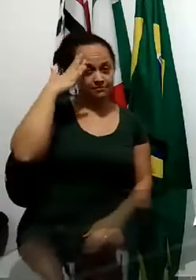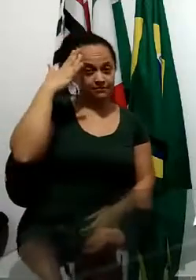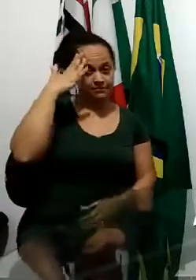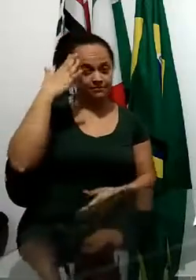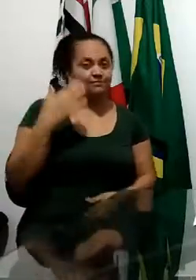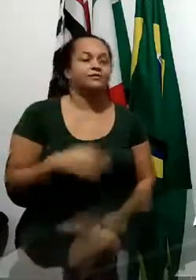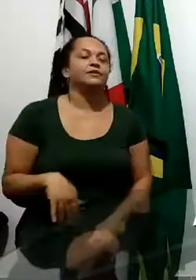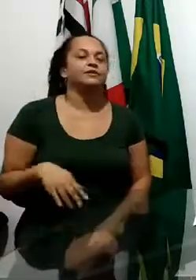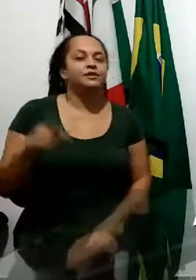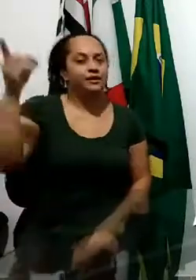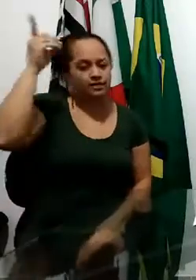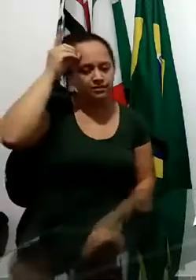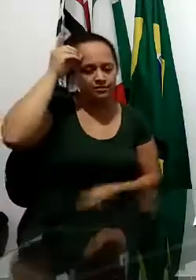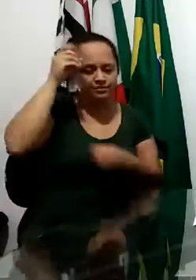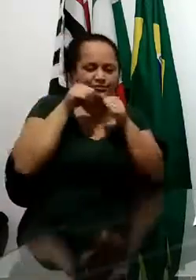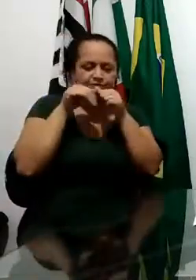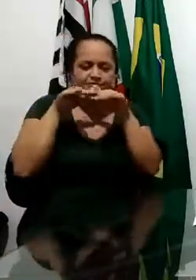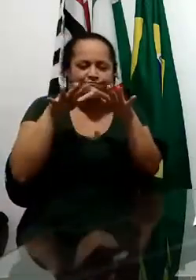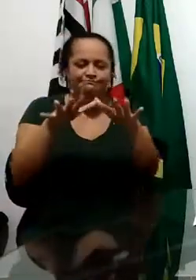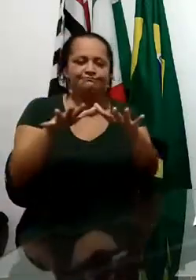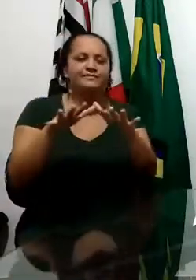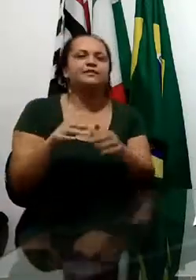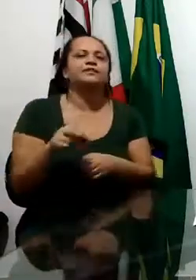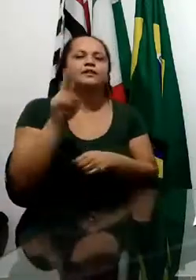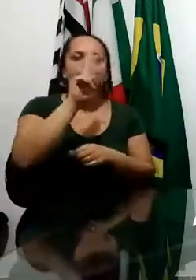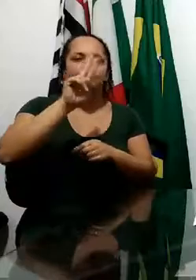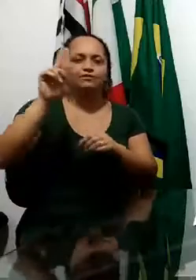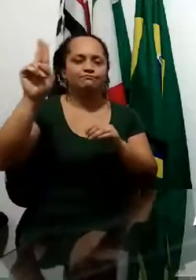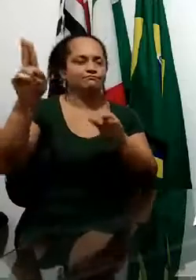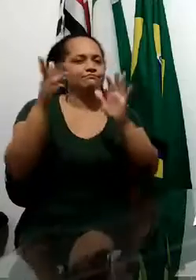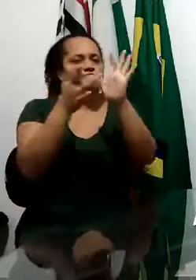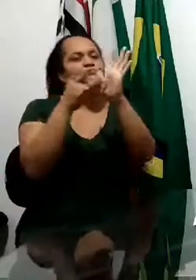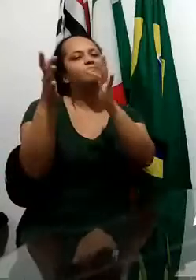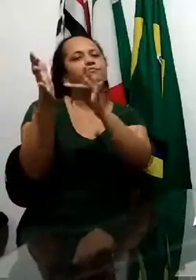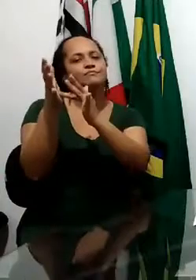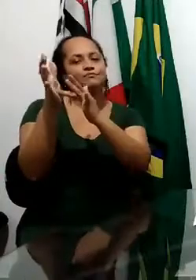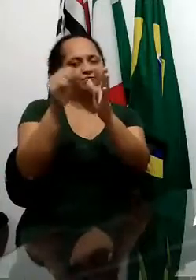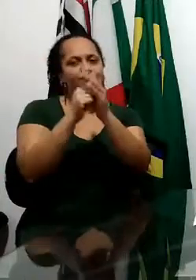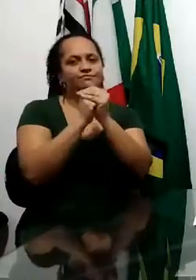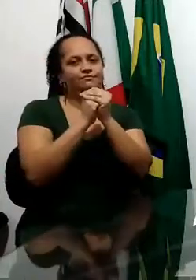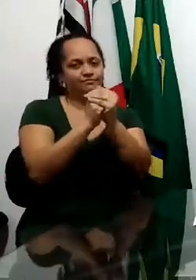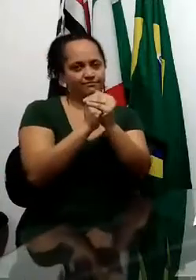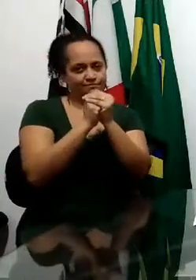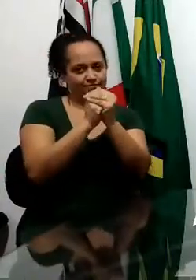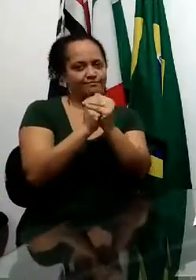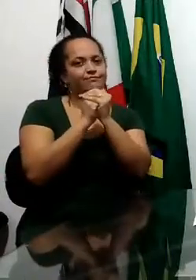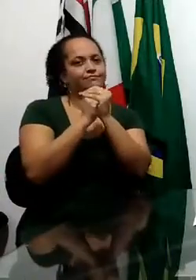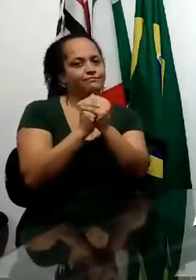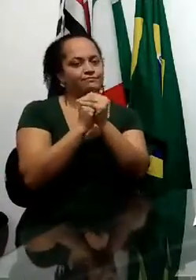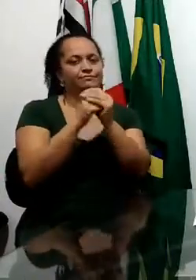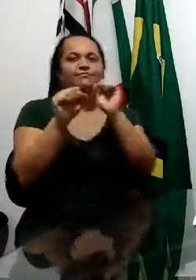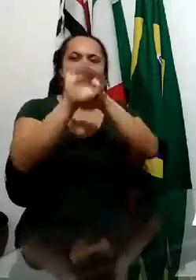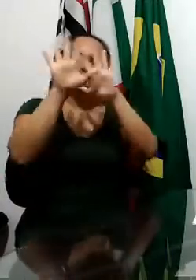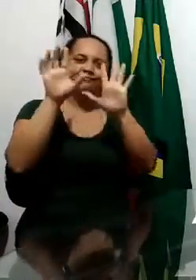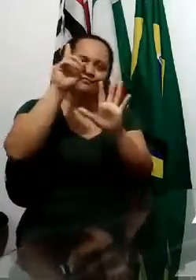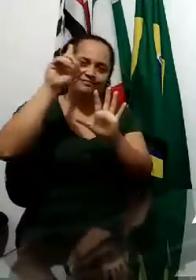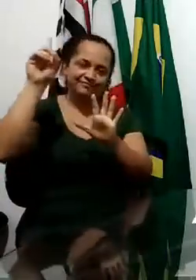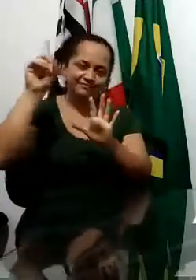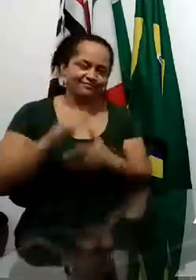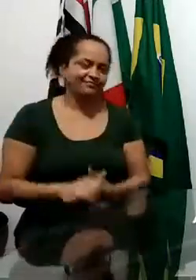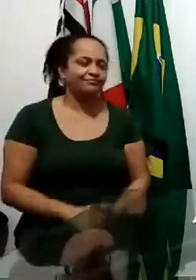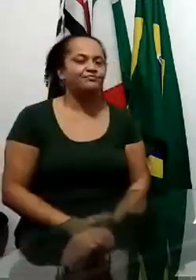palavra. Abençoe essa live, em nome de Jesus. Amém e amém. Glória a Deus. Como